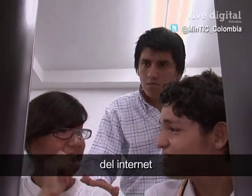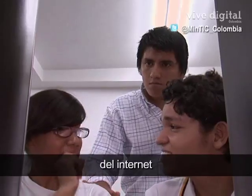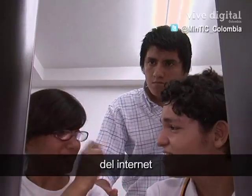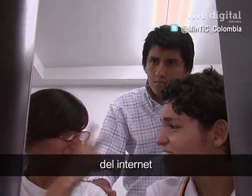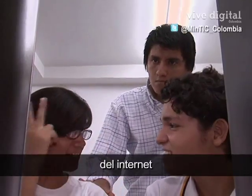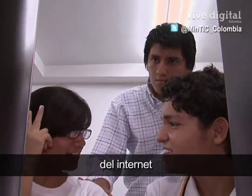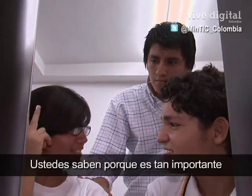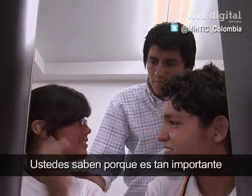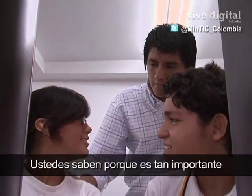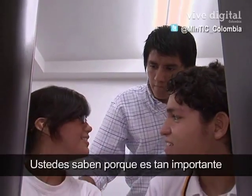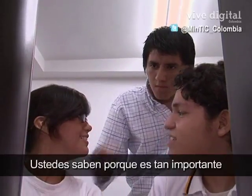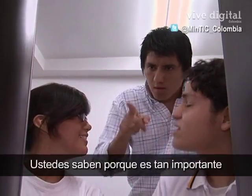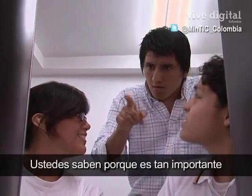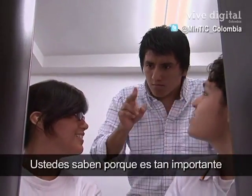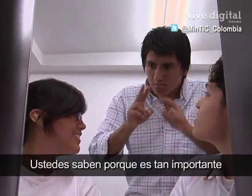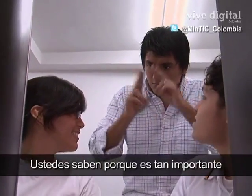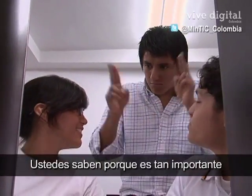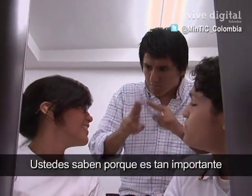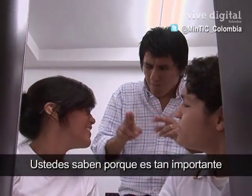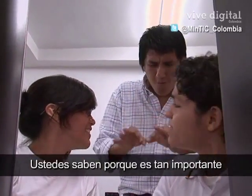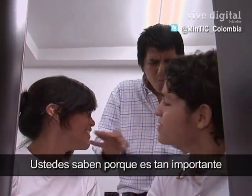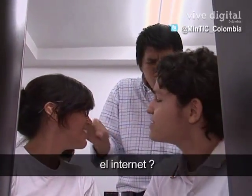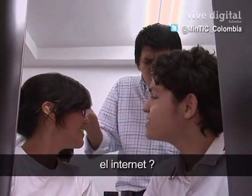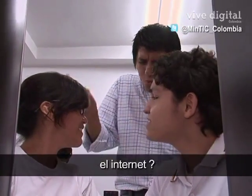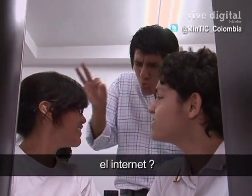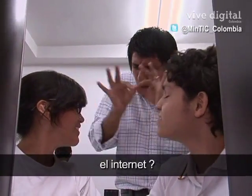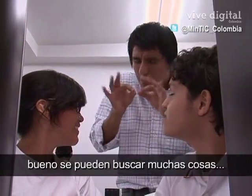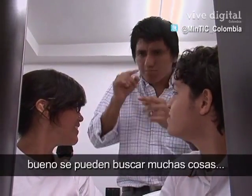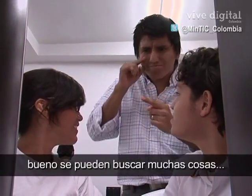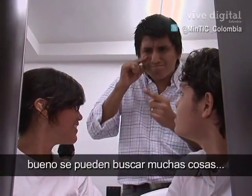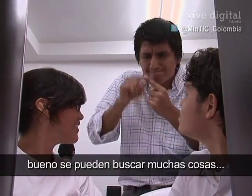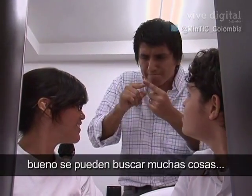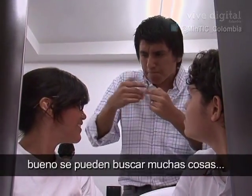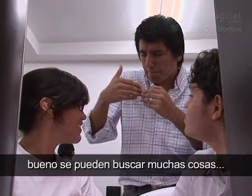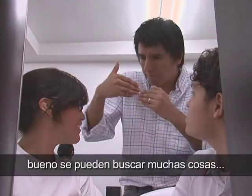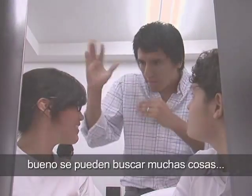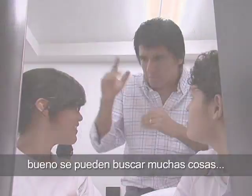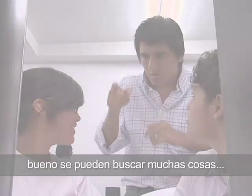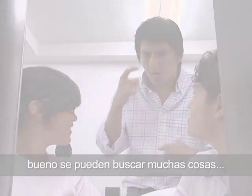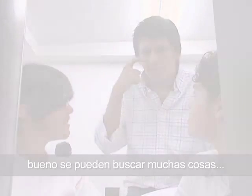Internet. ¿Saben por qué es tan importante el Internet? Bueno, se pueden buscar muchas cosas.